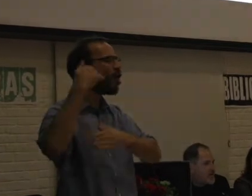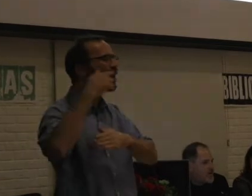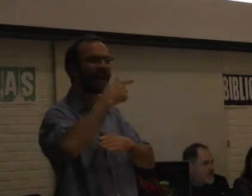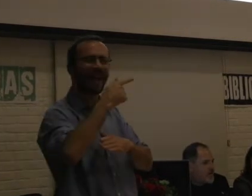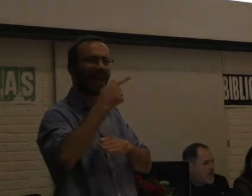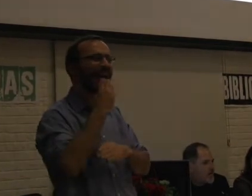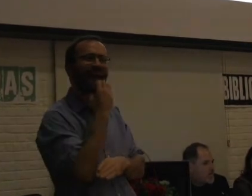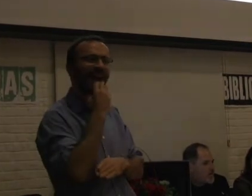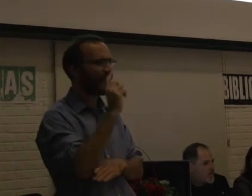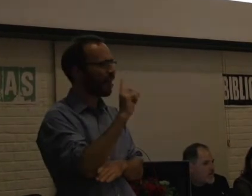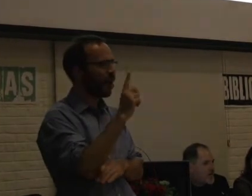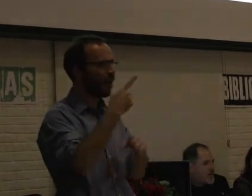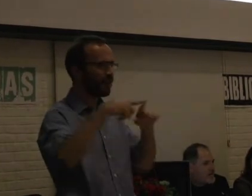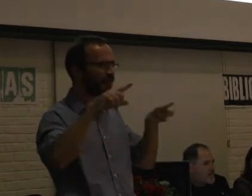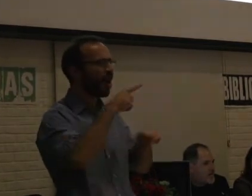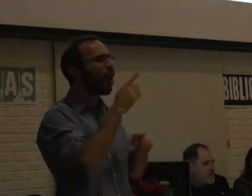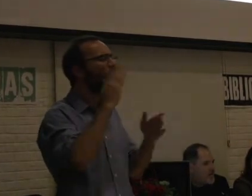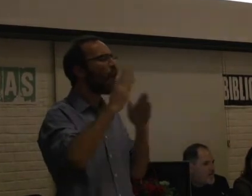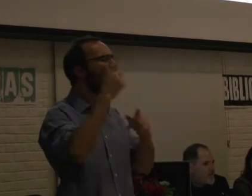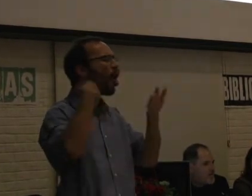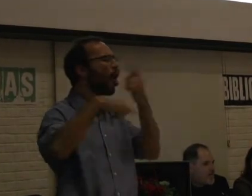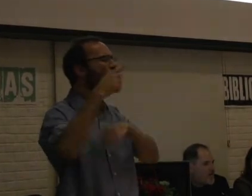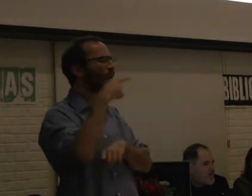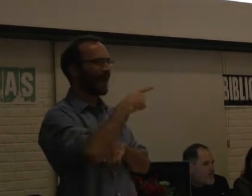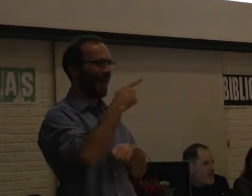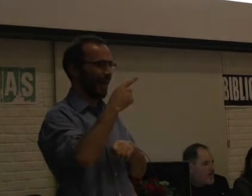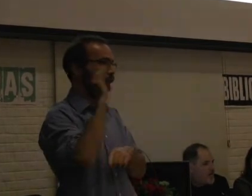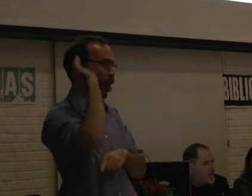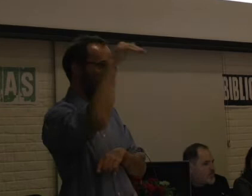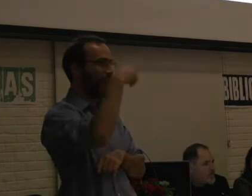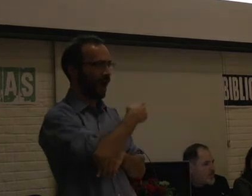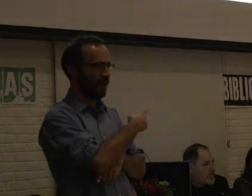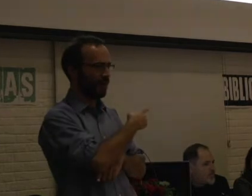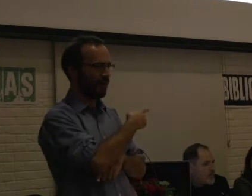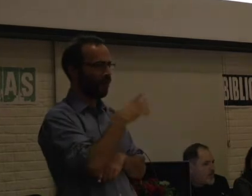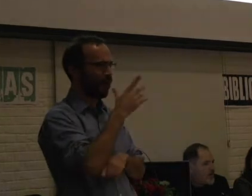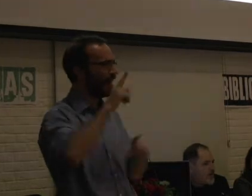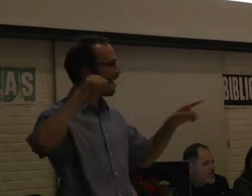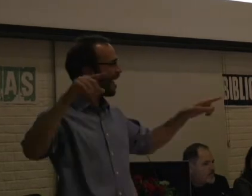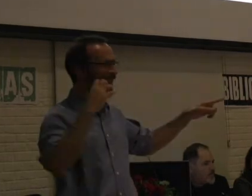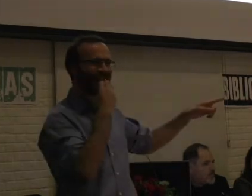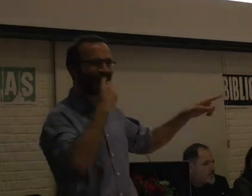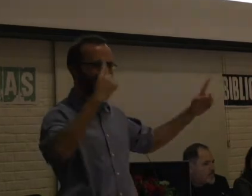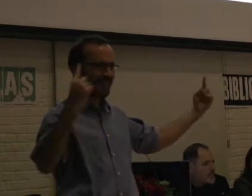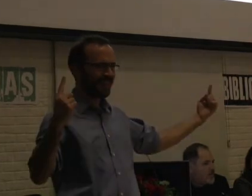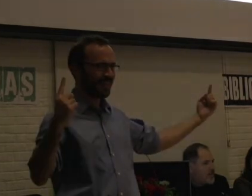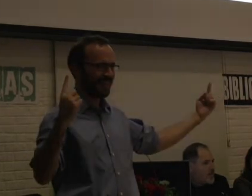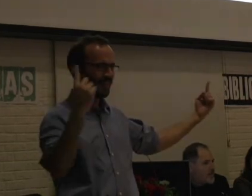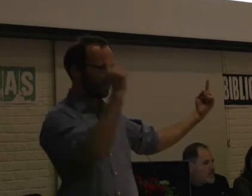y que, bueno, ¿qué pinta en Madrid? Y como diosa principal está Cibeles, que era además